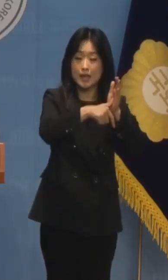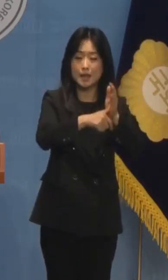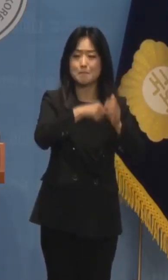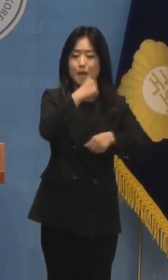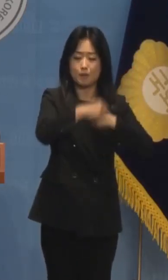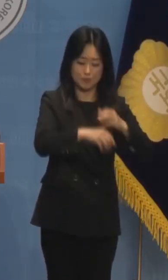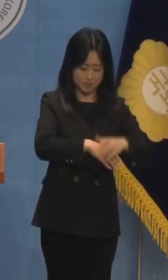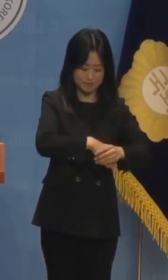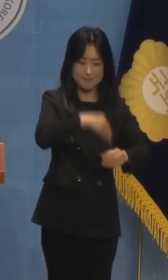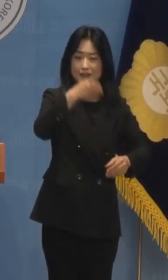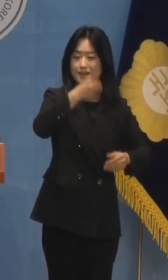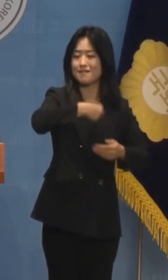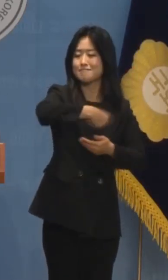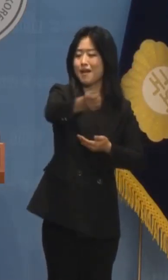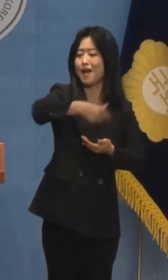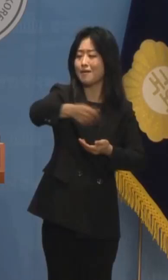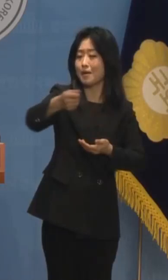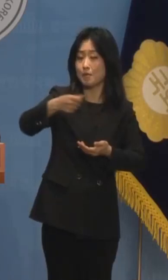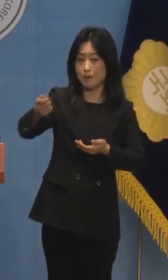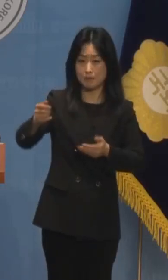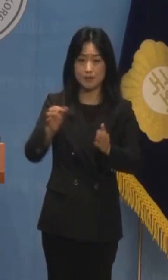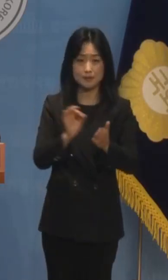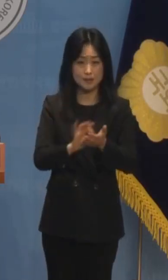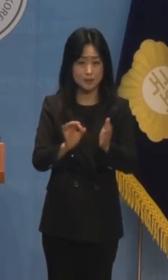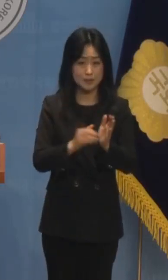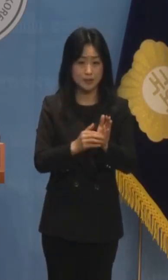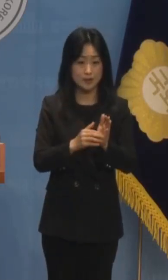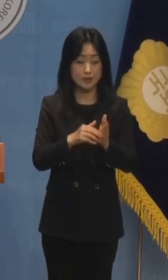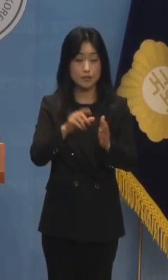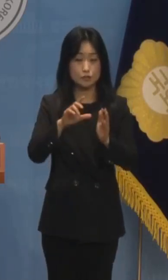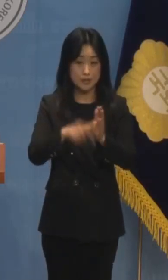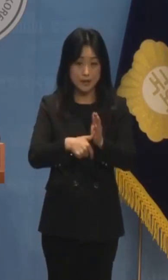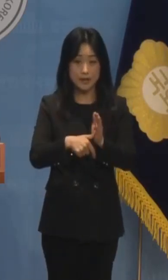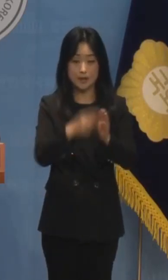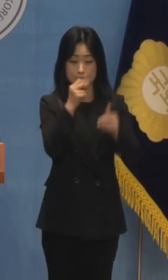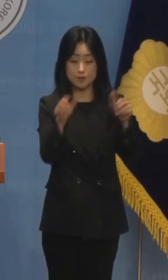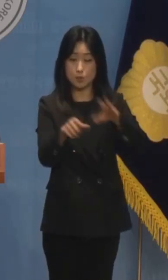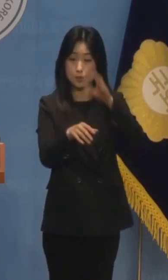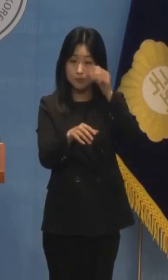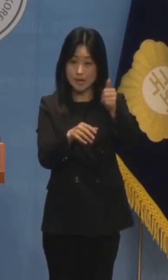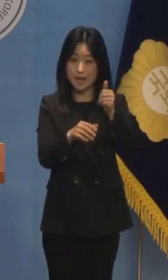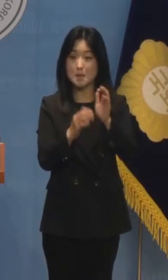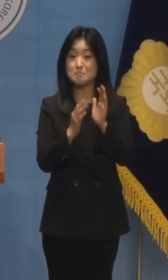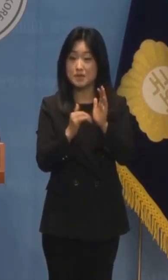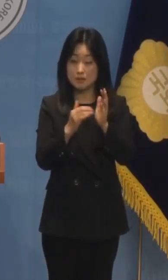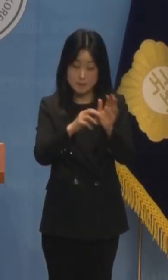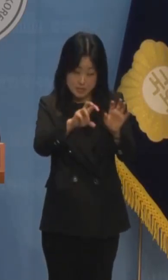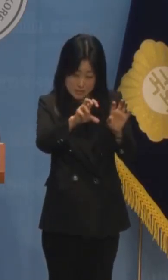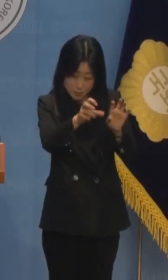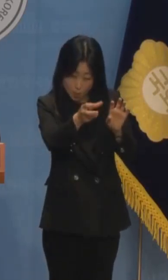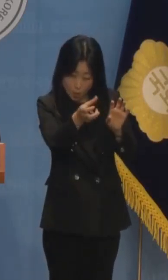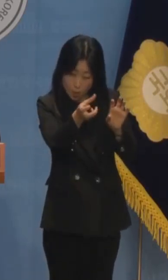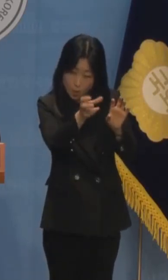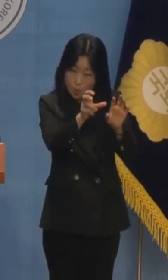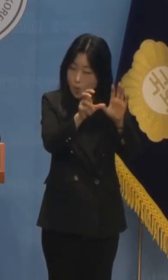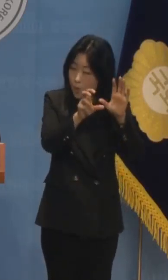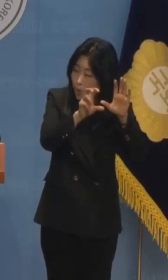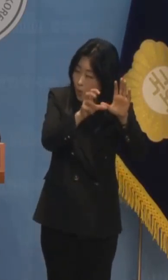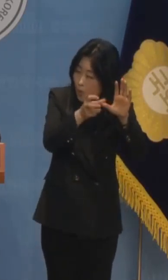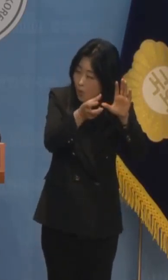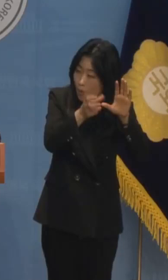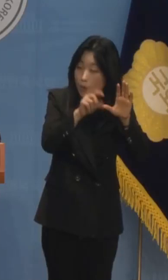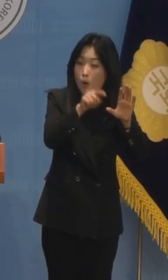돈을 꺼내 지출하는 방식으로 사용되었습니다. 이 과정에서 검찰총장의 비밀 금고가 존재한다는 의혹도 제기된